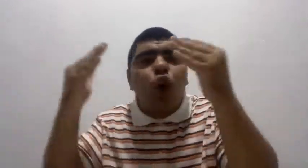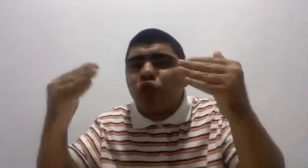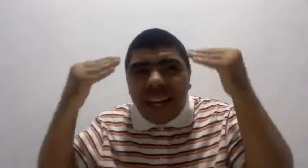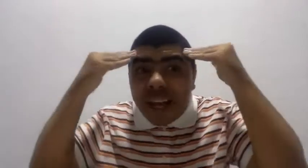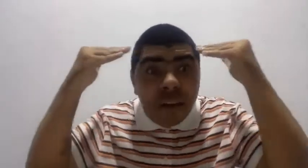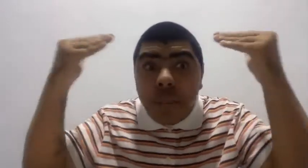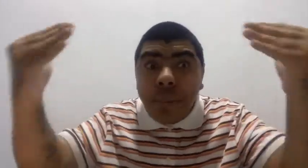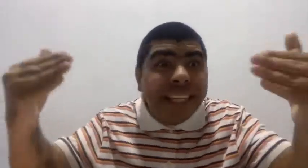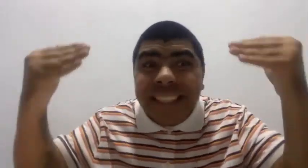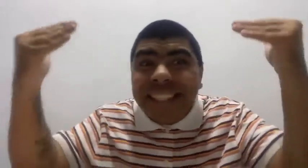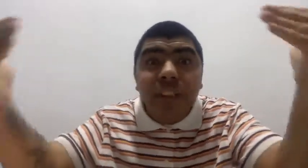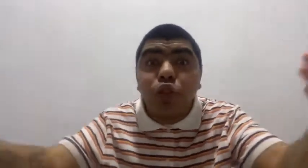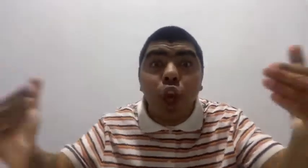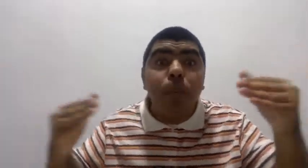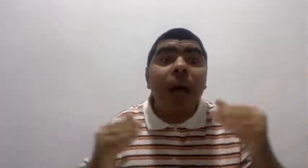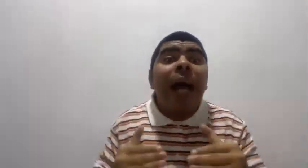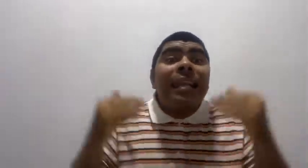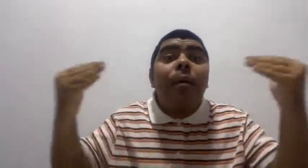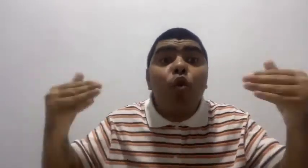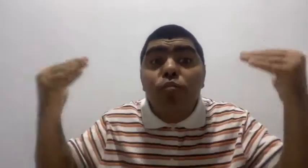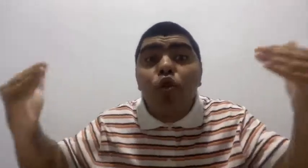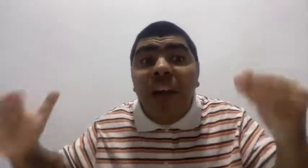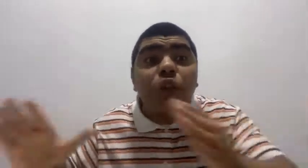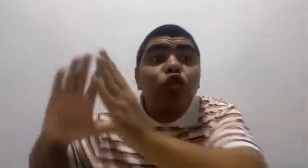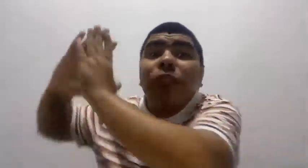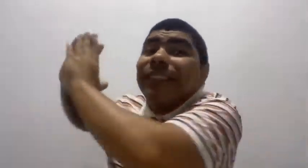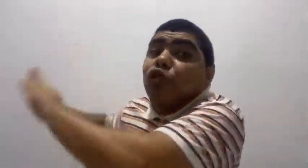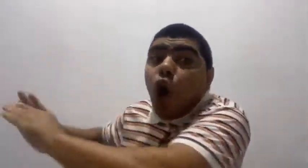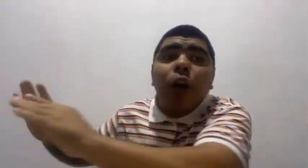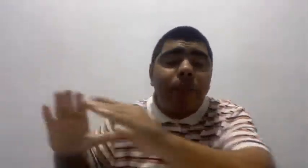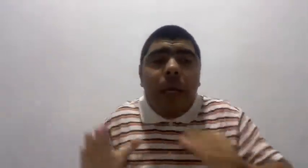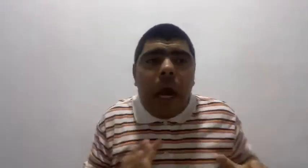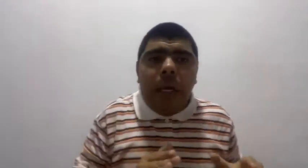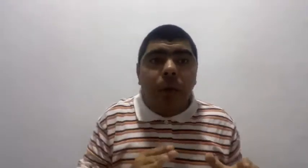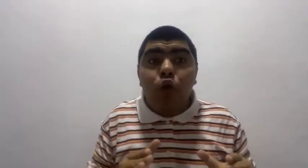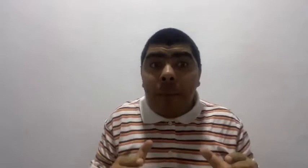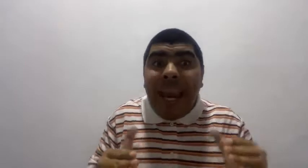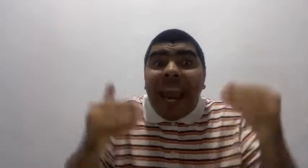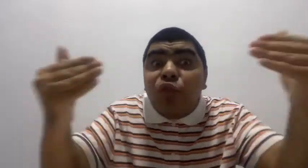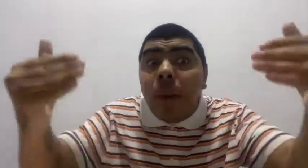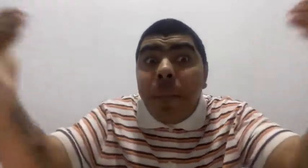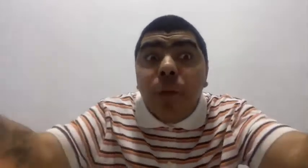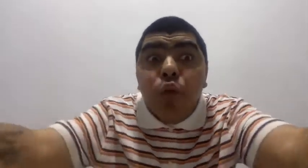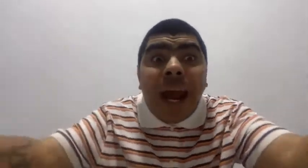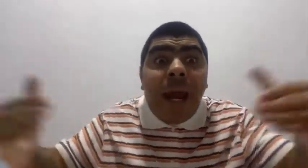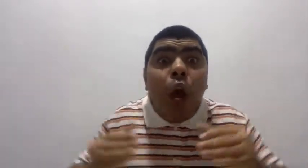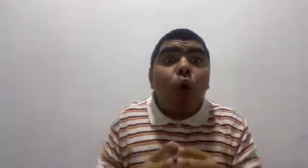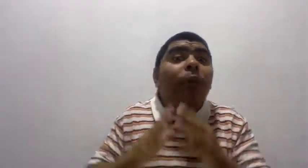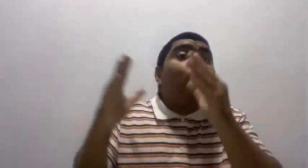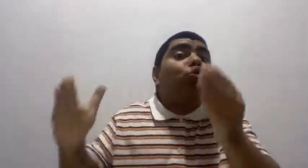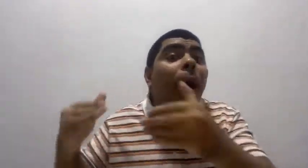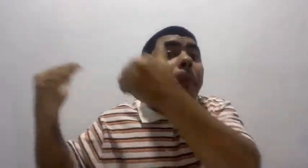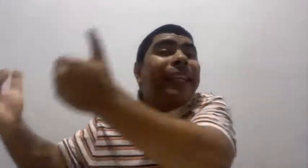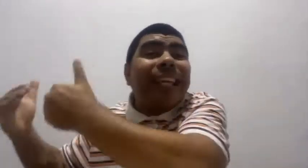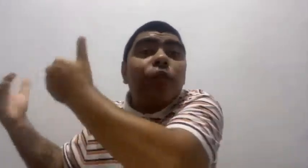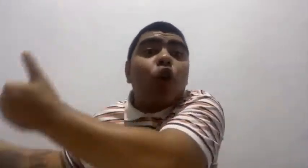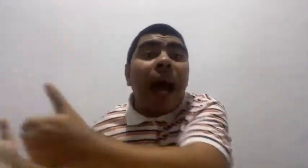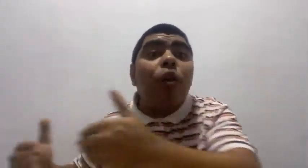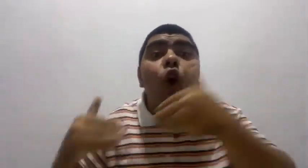se le presta atención, la murmuración se ignora, aleluya. ¿Ves? Eso es madurez, cuando usted aprende a ignorar lo que